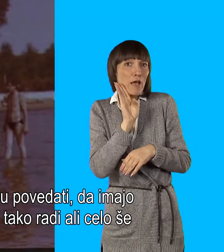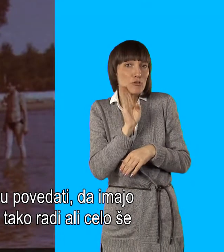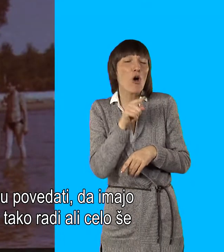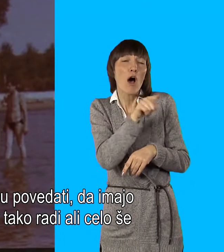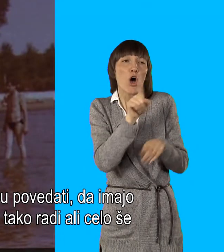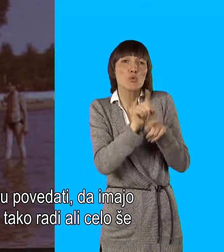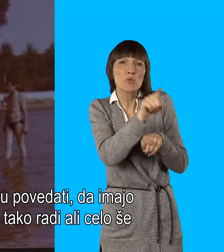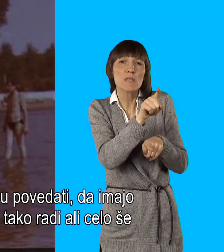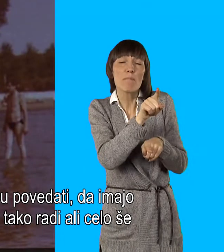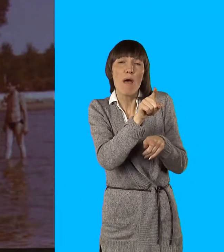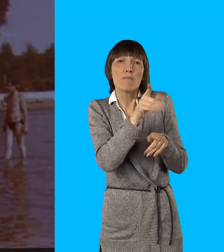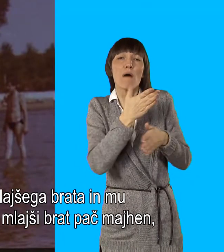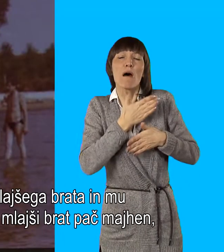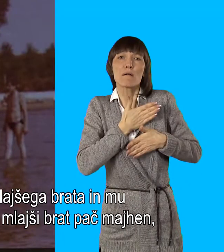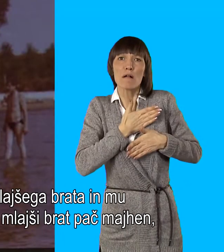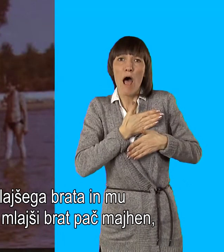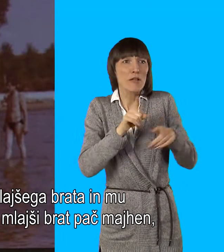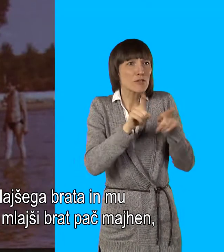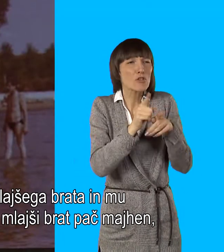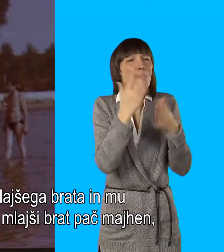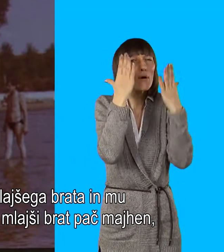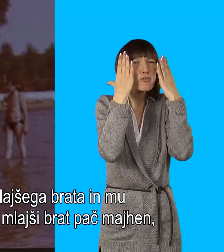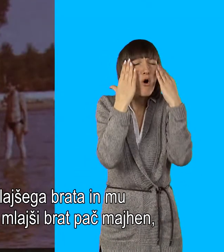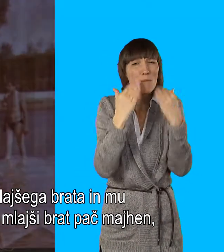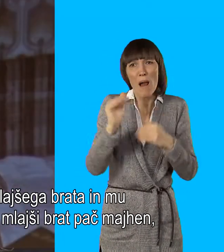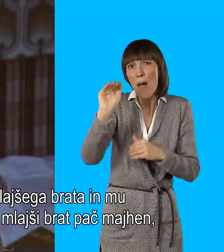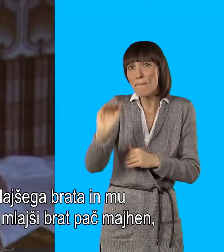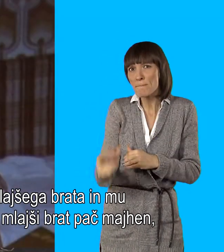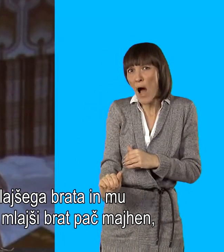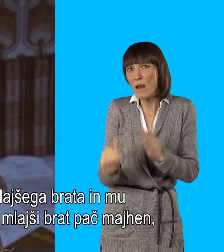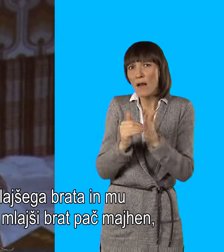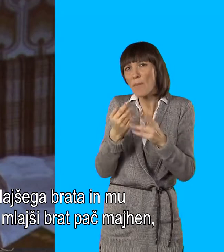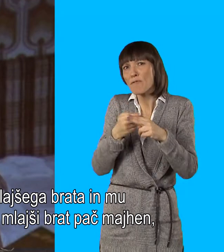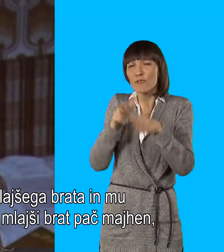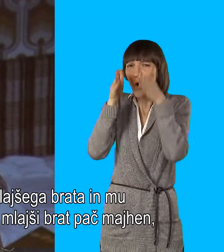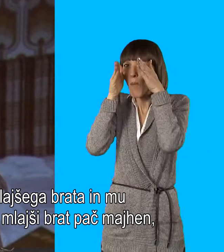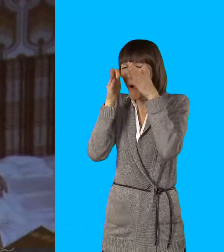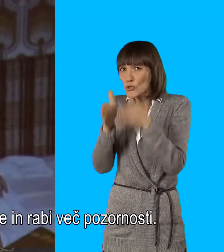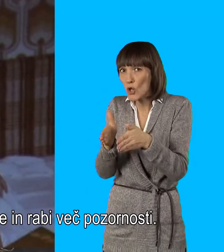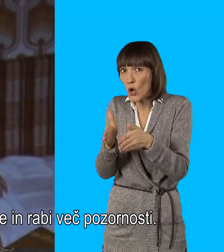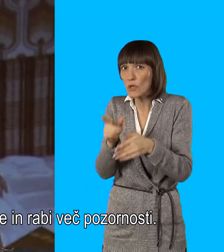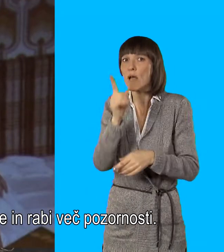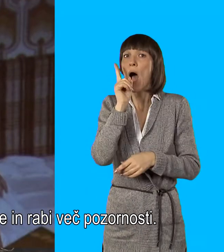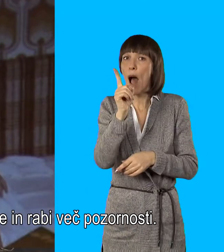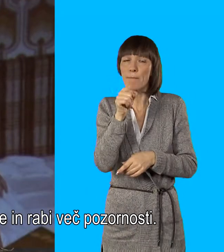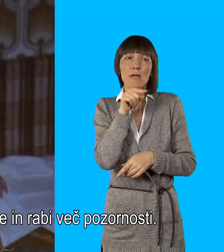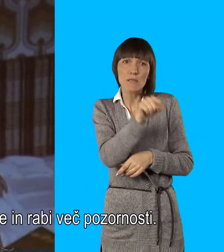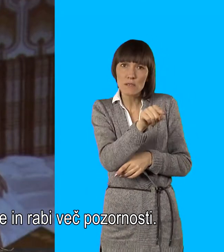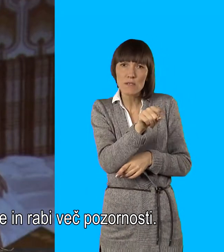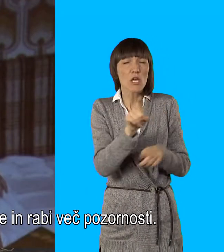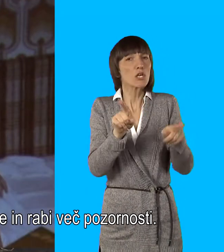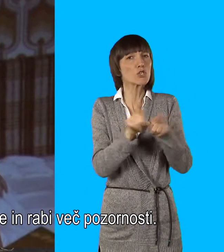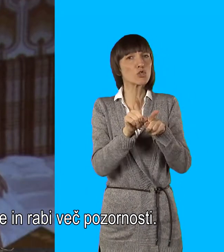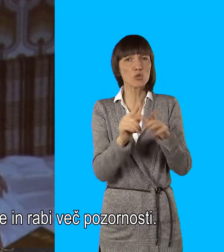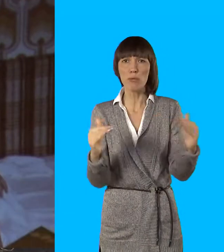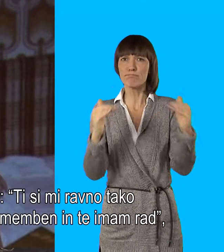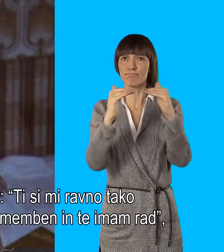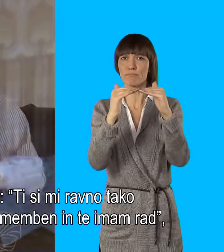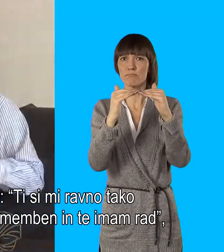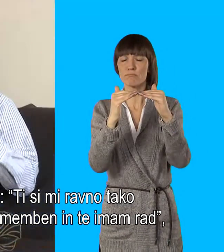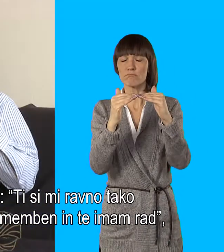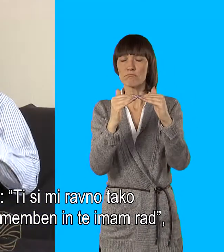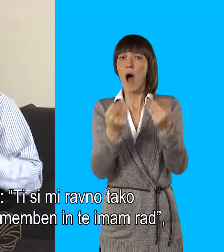Na neustrezno reagiranje staršev na otrokovo ljubosumje je mogoče izražanje kritike,